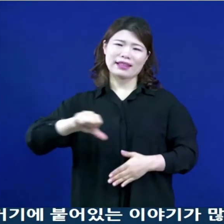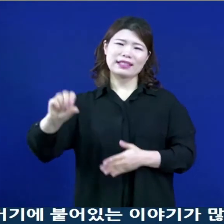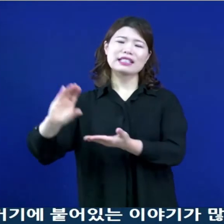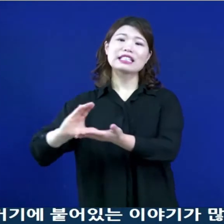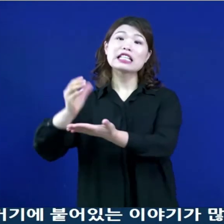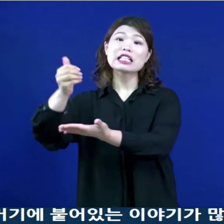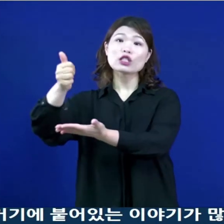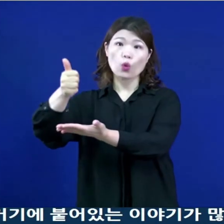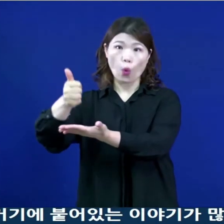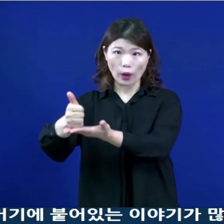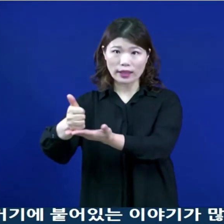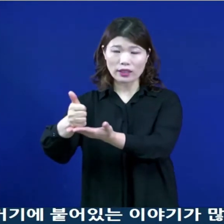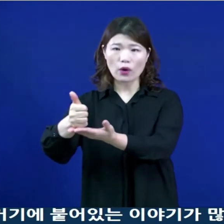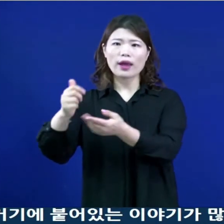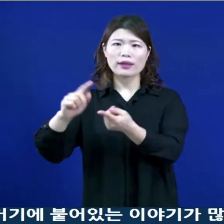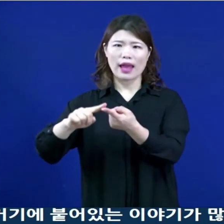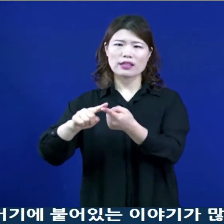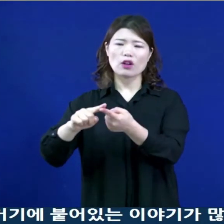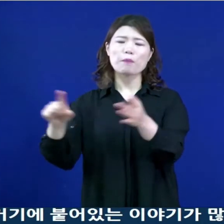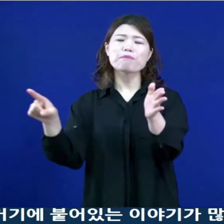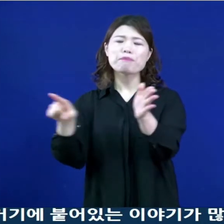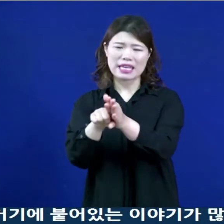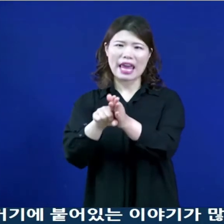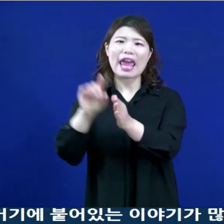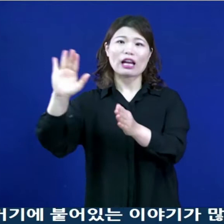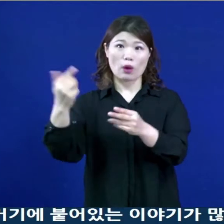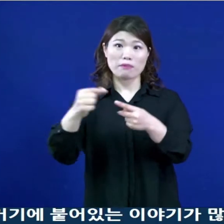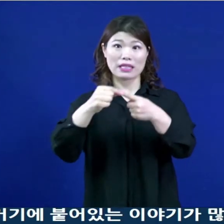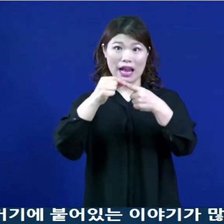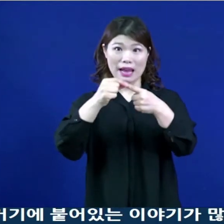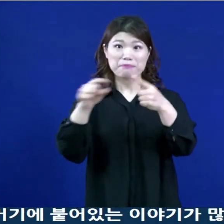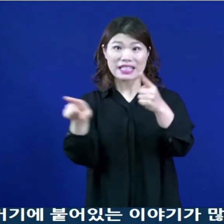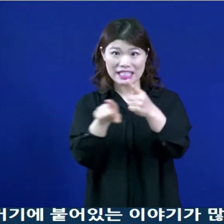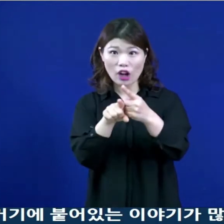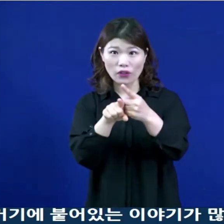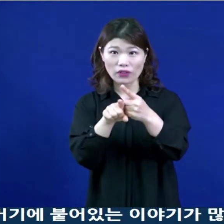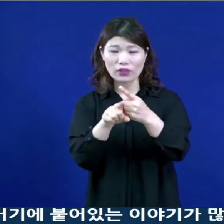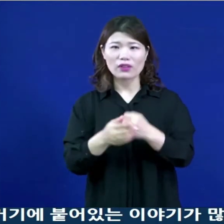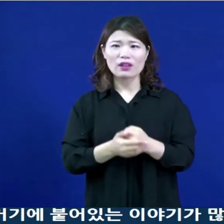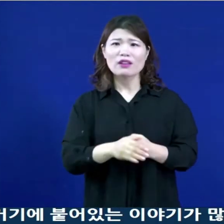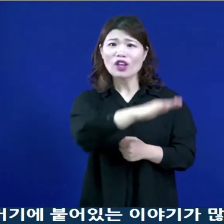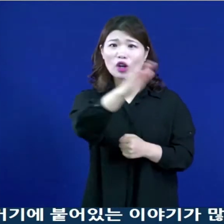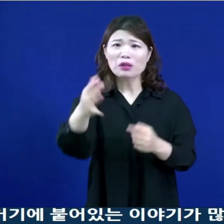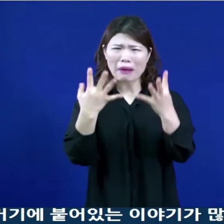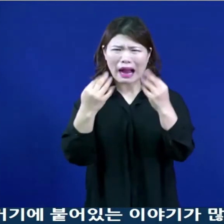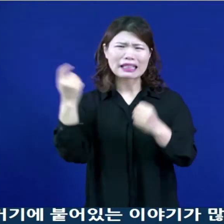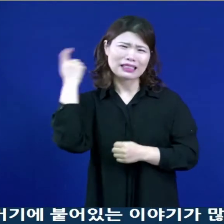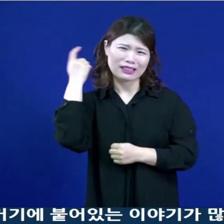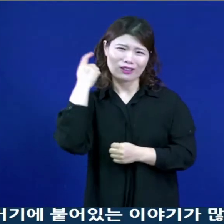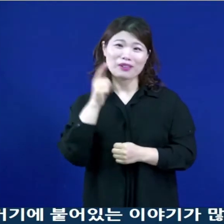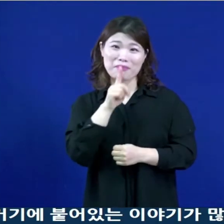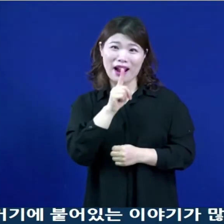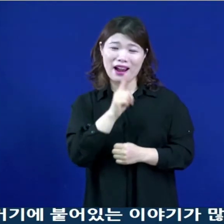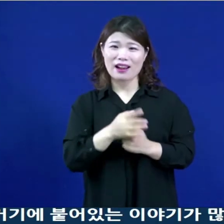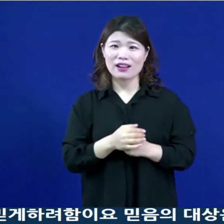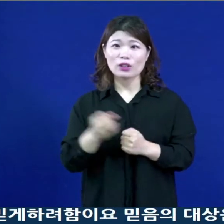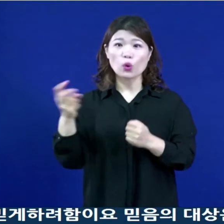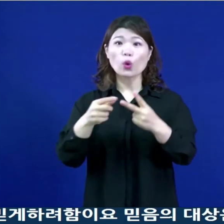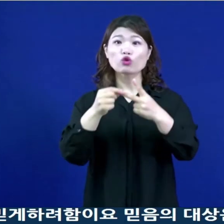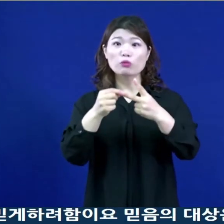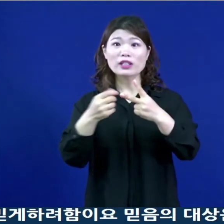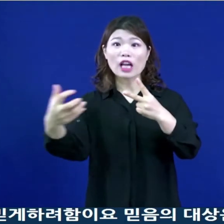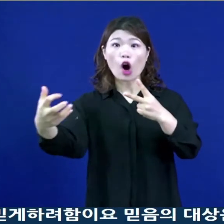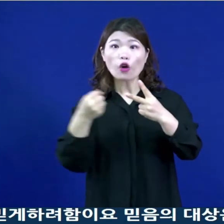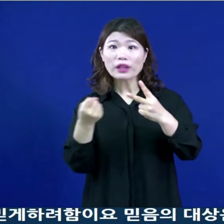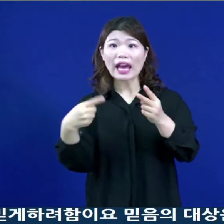예수님이 그리스도라는 사실을 믿게 하는 것이고요. 그럼 우리에게 있어서는 굉장히 많이 들었던 이야기입니다. 얻게 하려 하는 것은